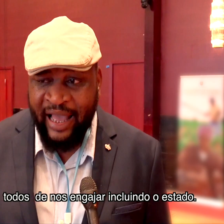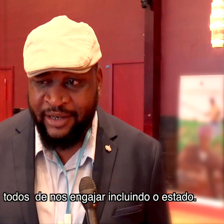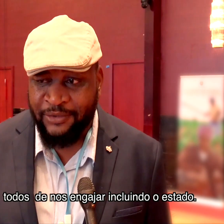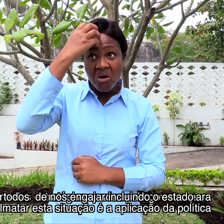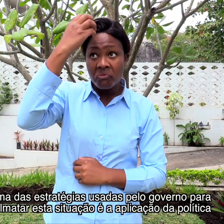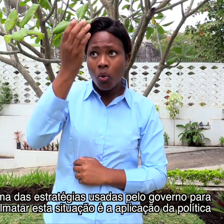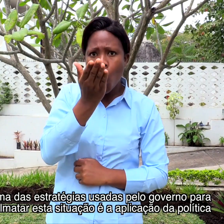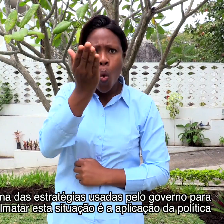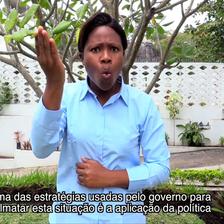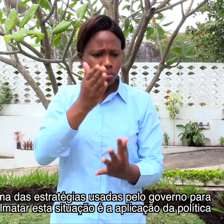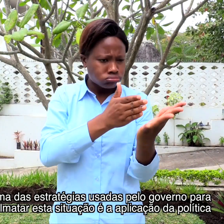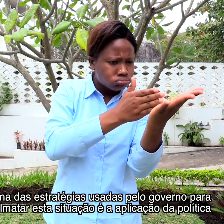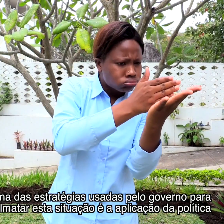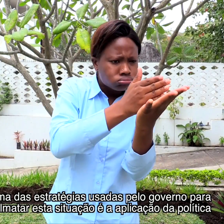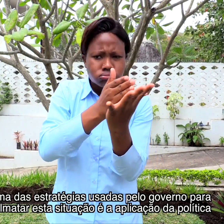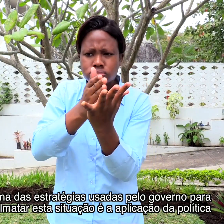o Estado.